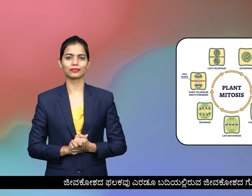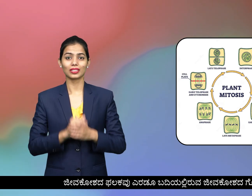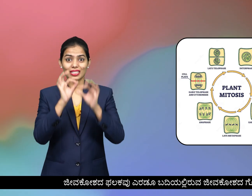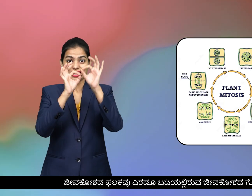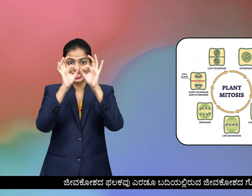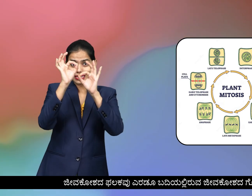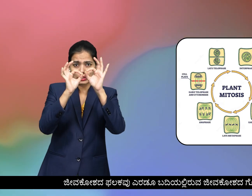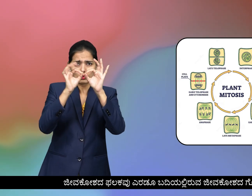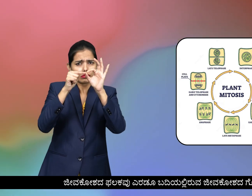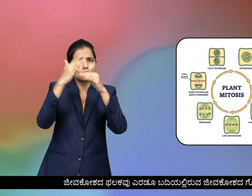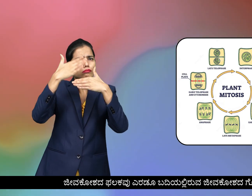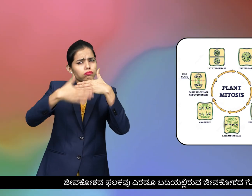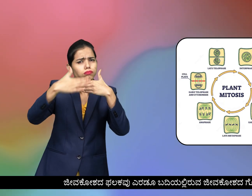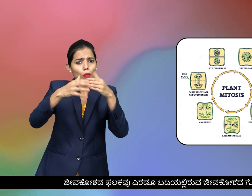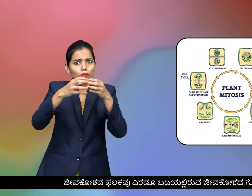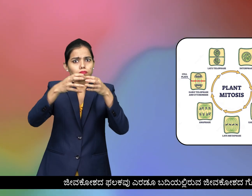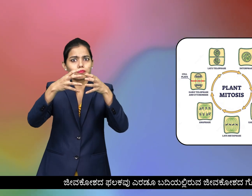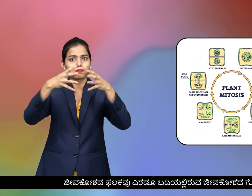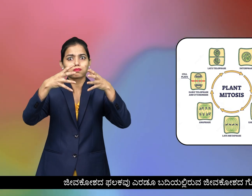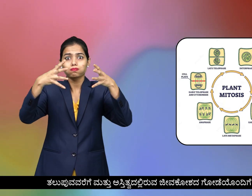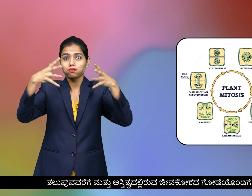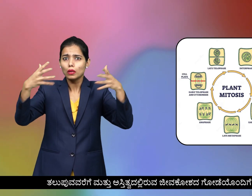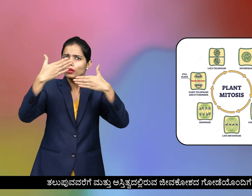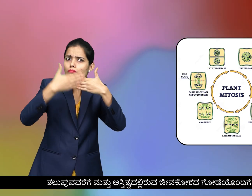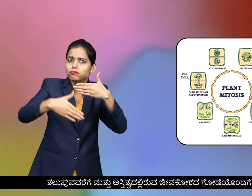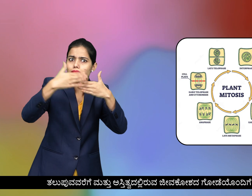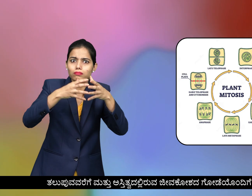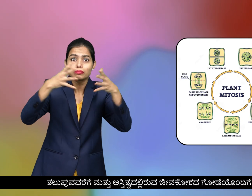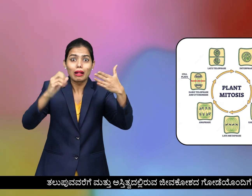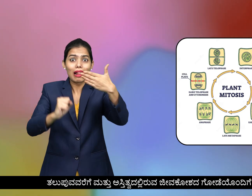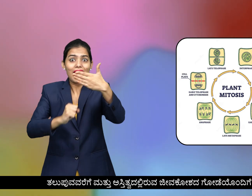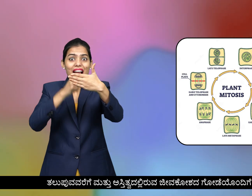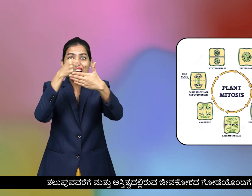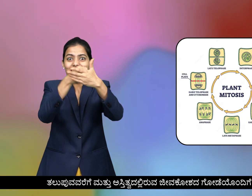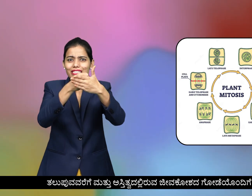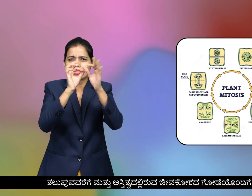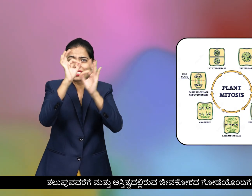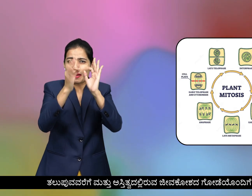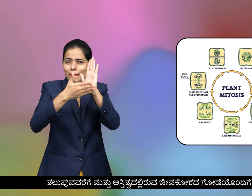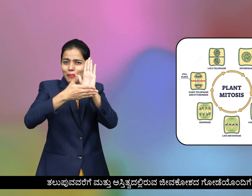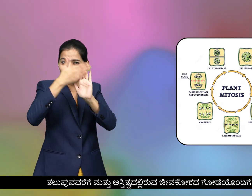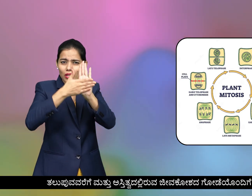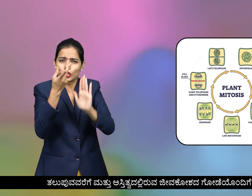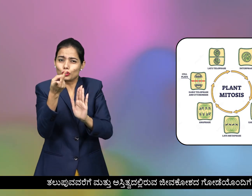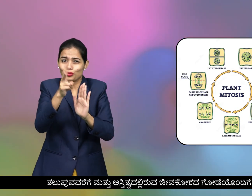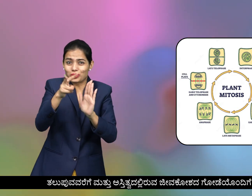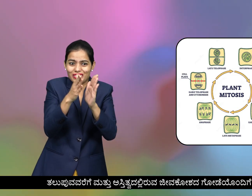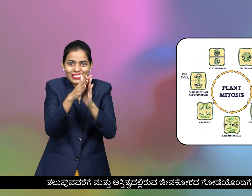ಜೀವಕೋಶದ ಫಲಕವು ಎರಡೂ ಬದಿಯಲ್ಲಿರುವ ಜೀವಕೋಶದ ಗೋಡೆಗಳನ್ನ ತಲುಪುವವರೆಗೆ ಮತ್ತು ಅಸ್ತಿತ್ವದಲ್ಲಿರುವ ಜೀವಕೋಶದ ಗೋಡೆಯೊಂದಿಗೆ